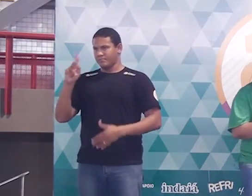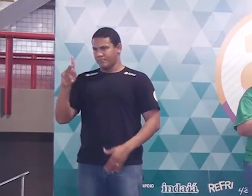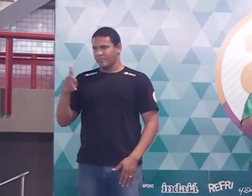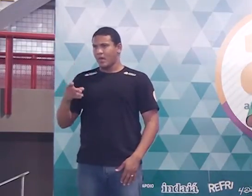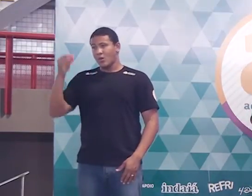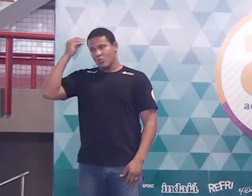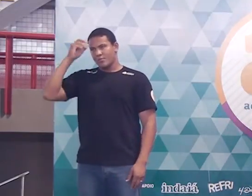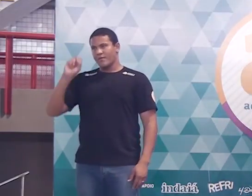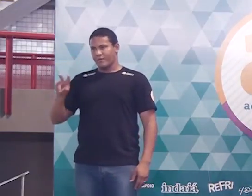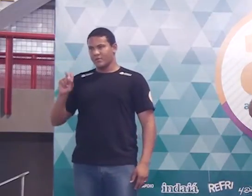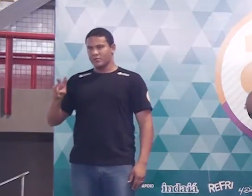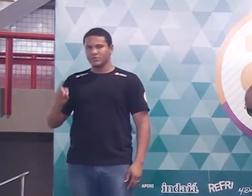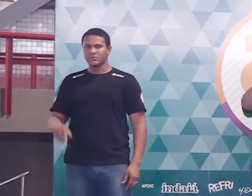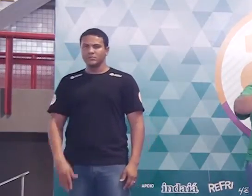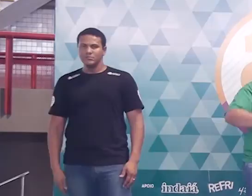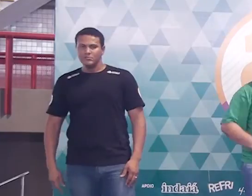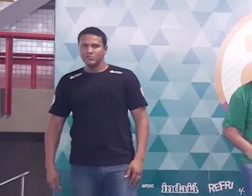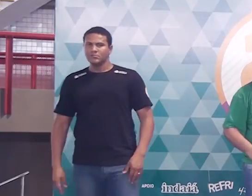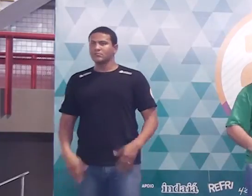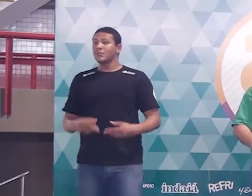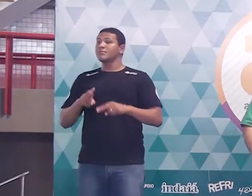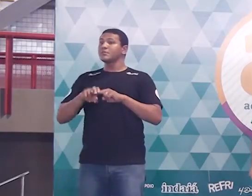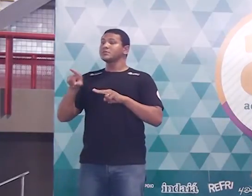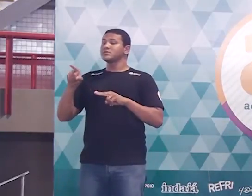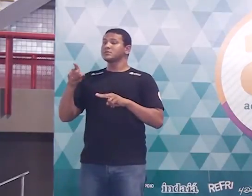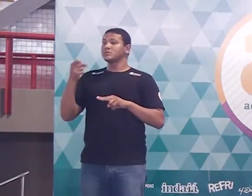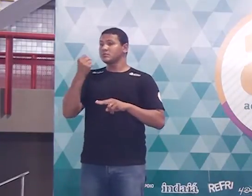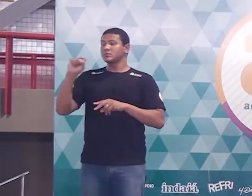de bola. Por isso que você tem que combater quem?